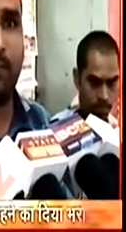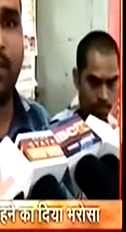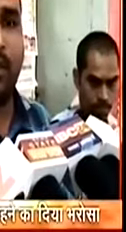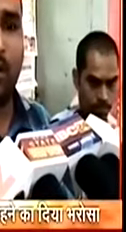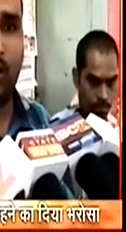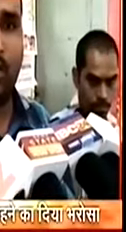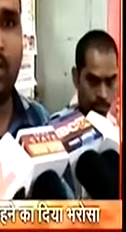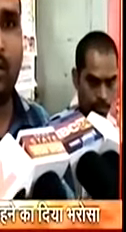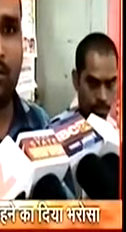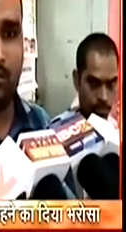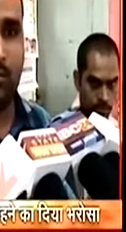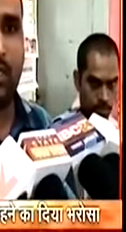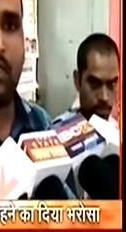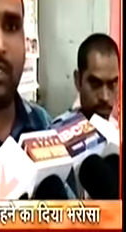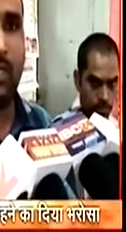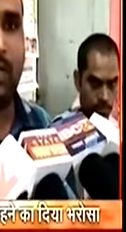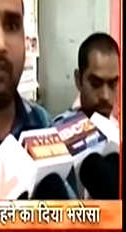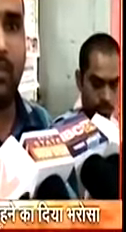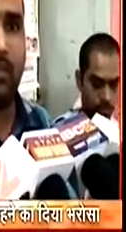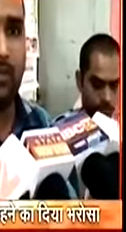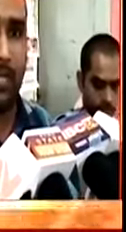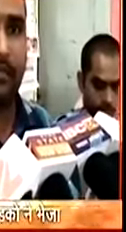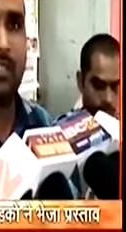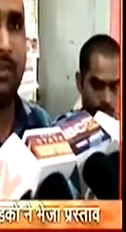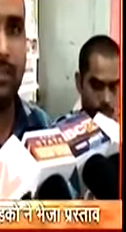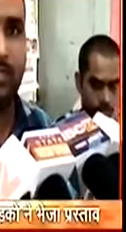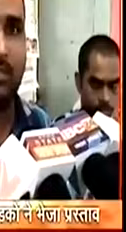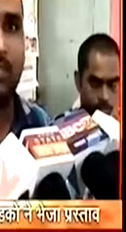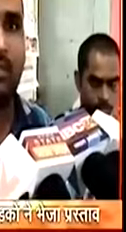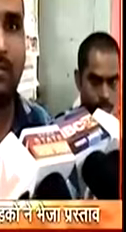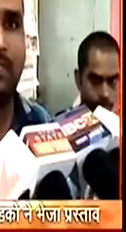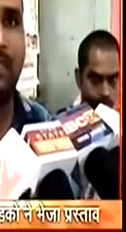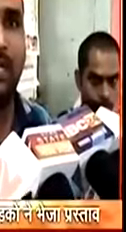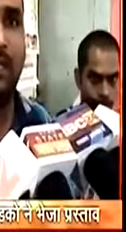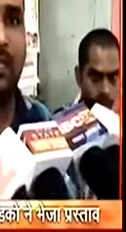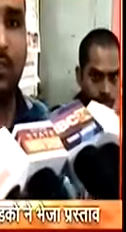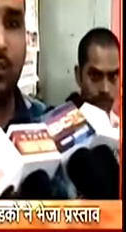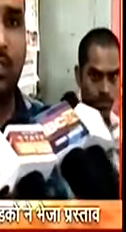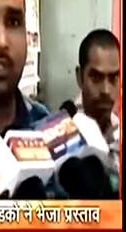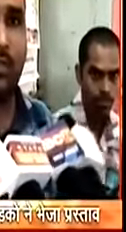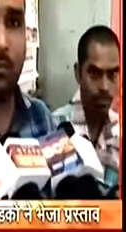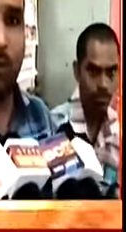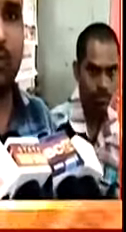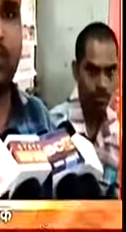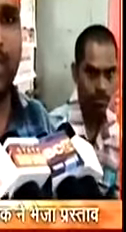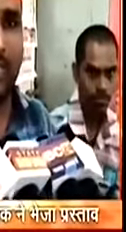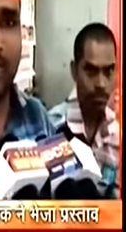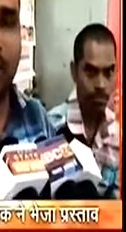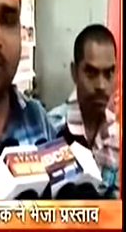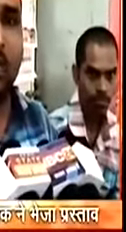दिखाया और जो है कि गीता के बारे में साइन लैंग्वेज के माध्यम से जब इनसे मैंने बात किया तो ये बहुत खुशी जाहिर किए और